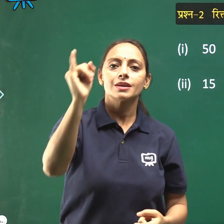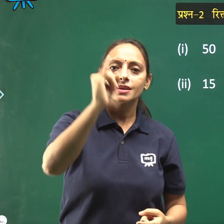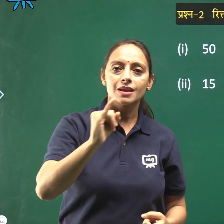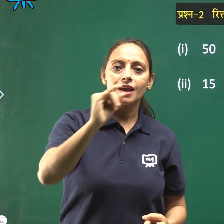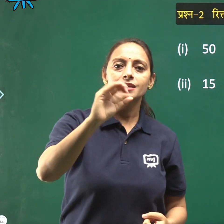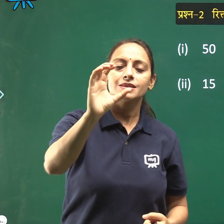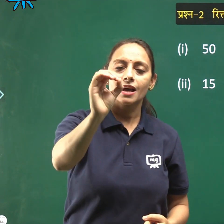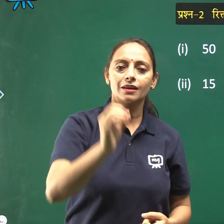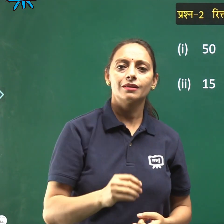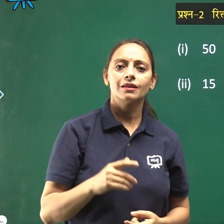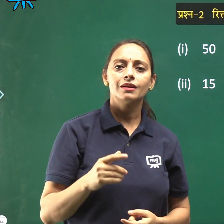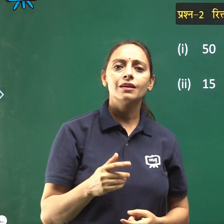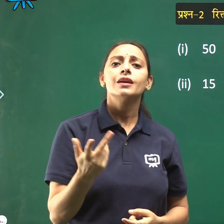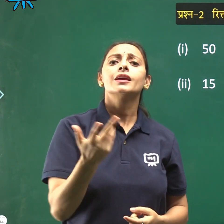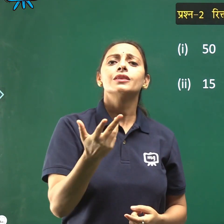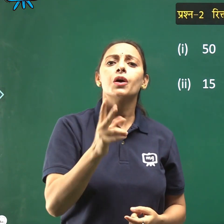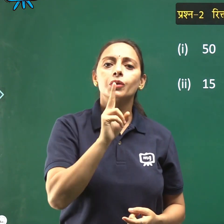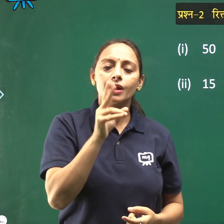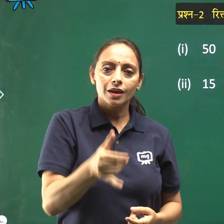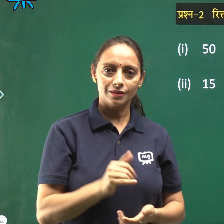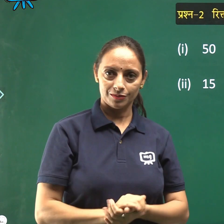15 प्लस 60 कितना होता है?